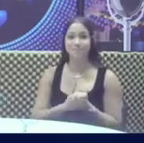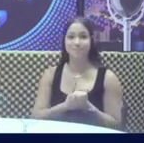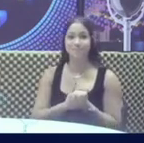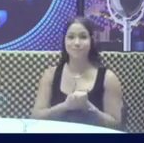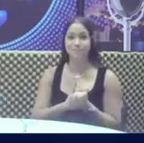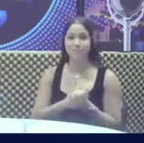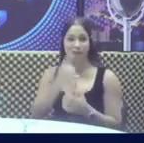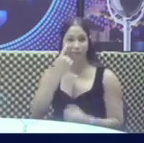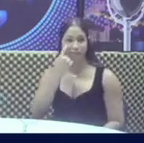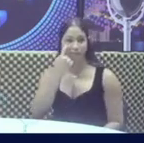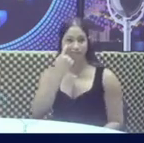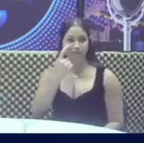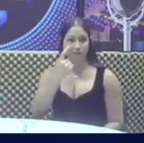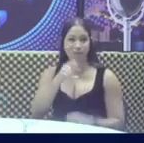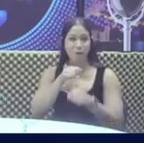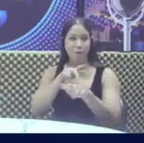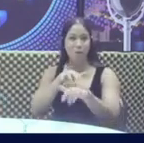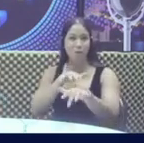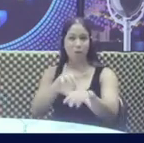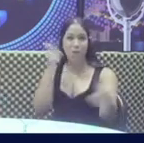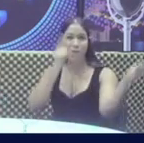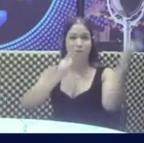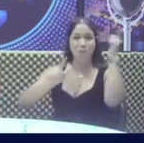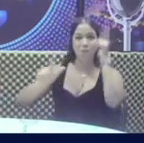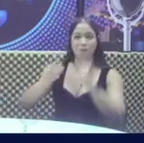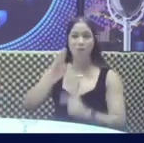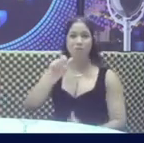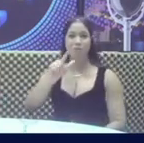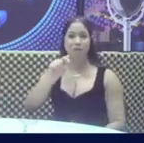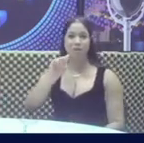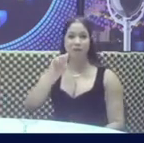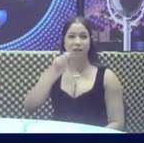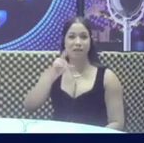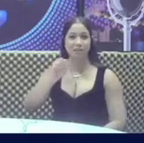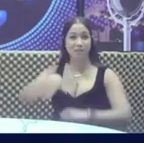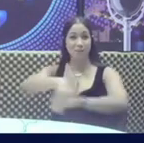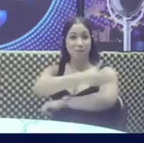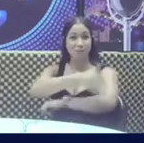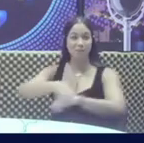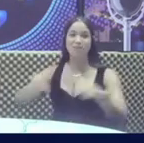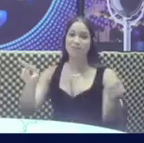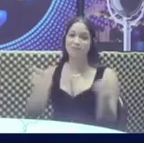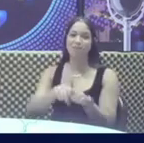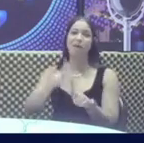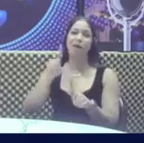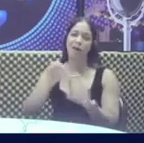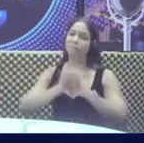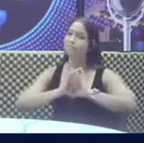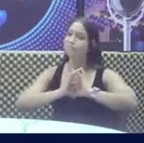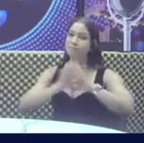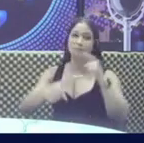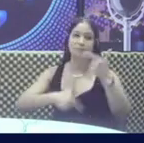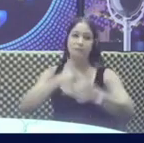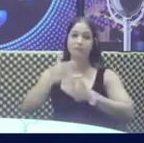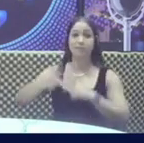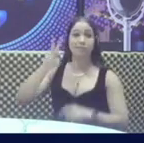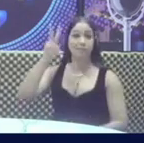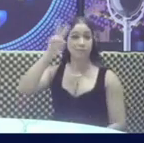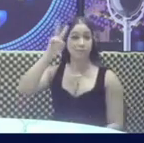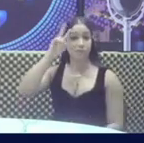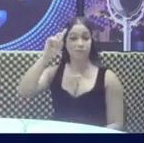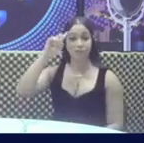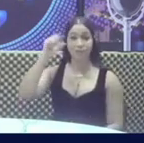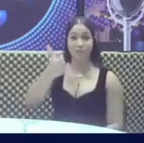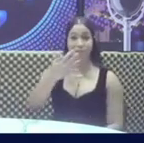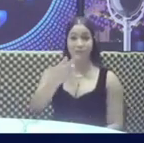você confere o desfile das campeãs na Avenida Balaiadas. Além disso, foi decretado ponto facultativo na segunda-feira, dia 12,